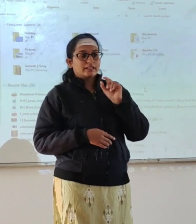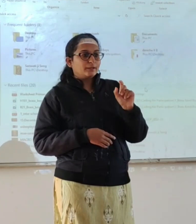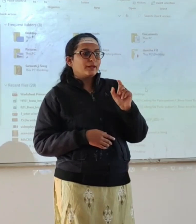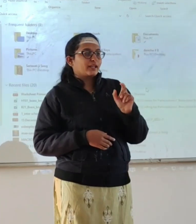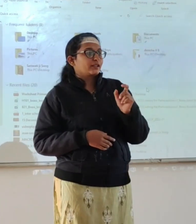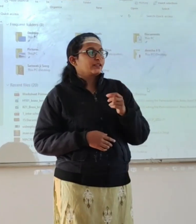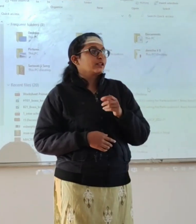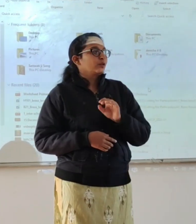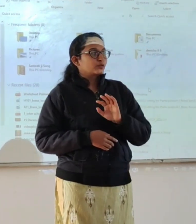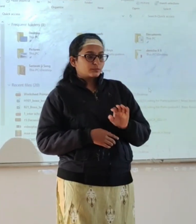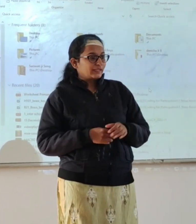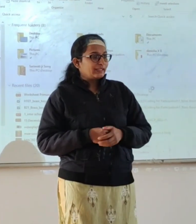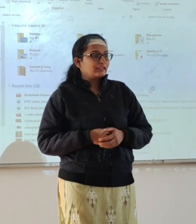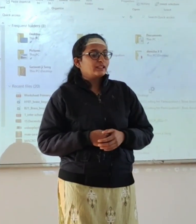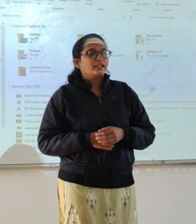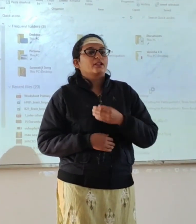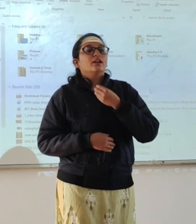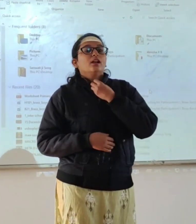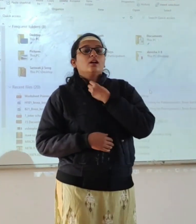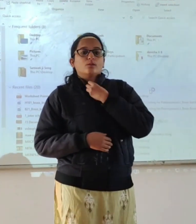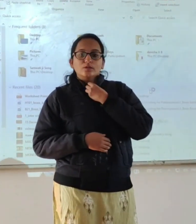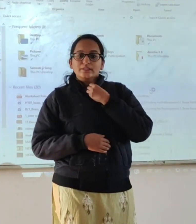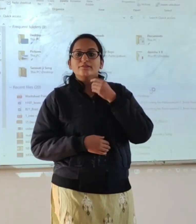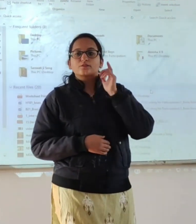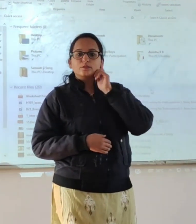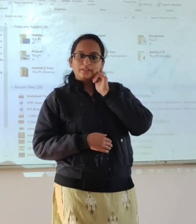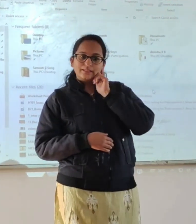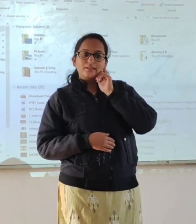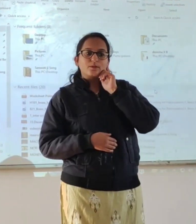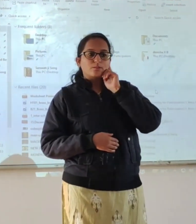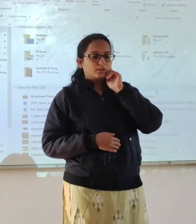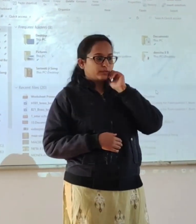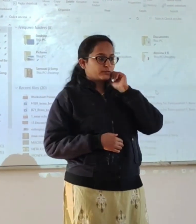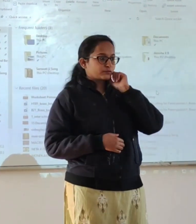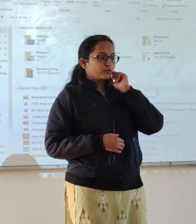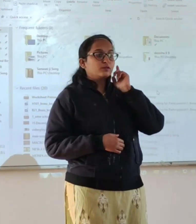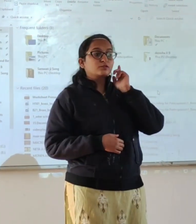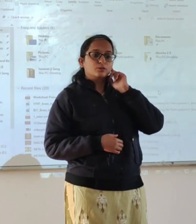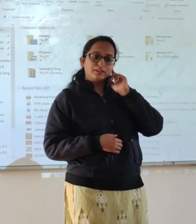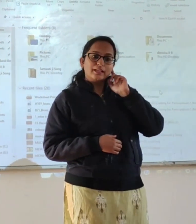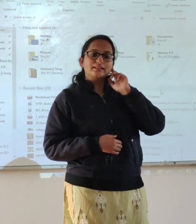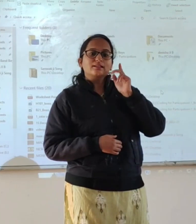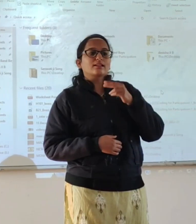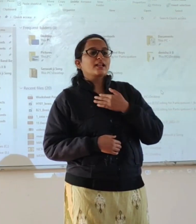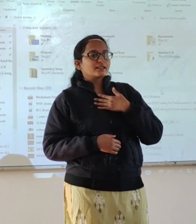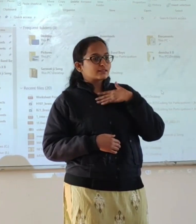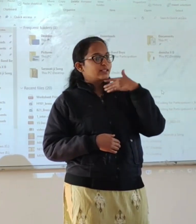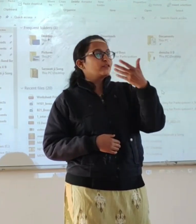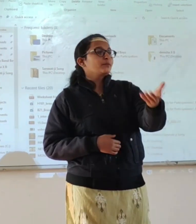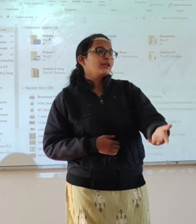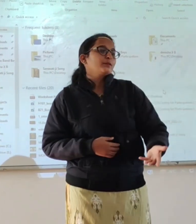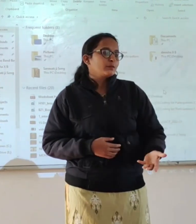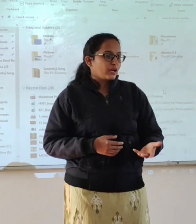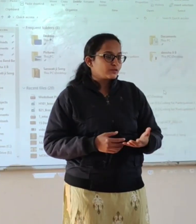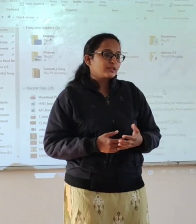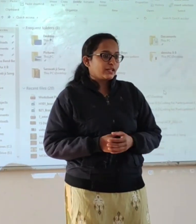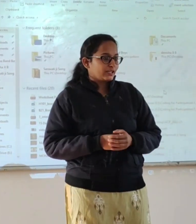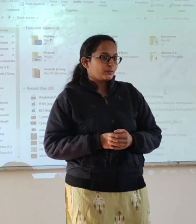जीभ है उसमें दिक्कत नहीं है, वो सिर्फ सुनने से प्रॉब्लम है उसको, वो सुन नहीं सकता इसलिए वो अपना प्रोनाउंस नहीं कर पा